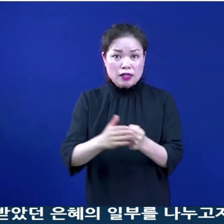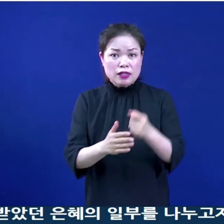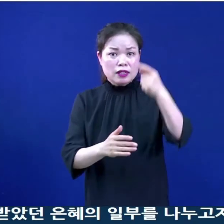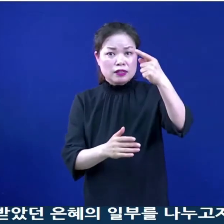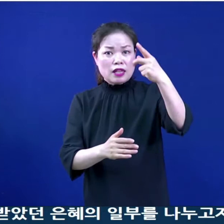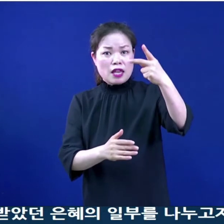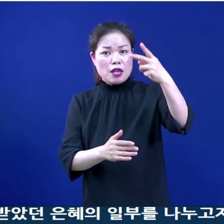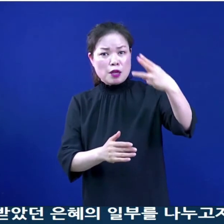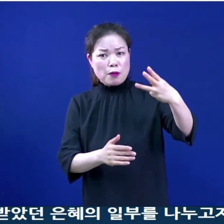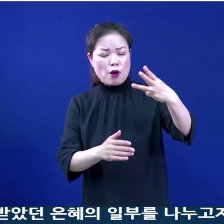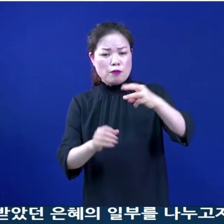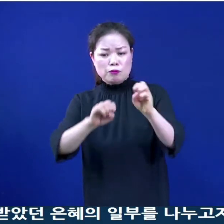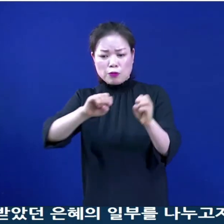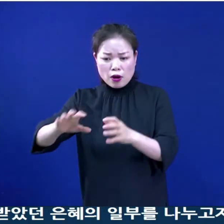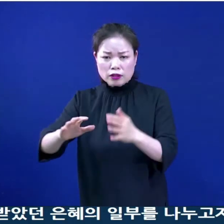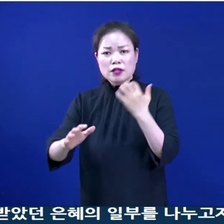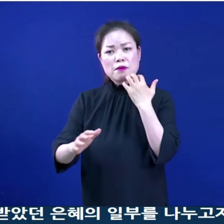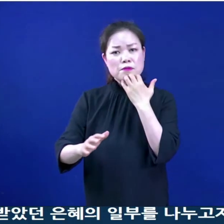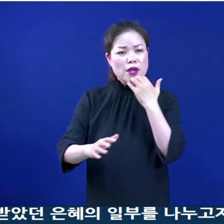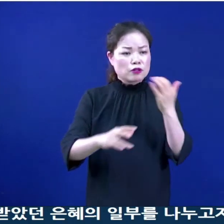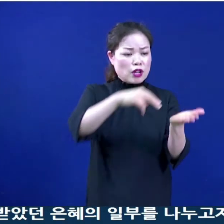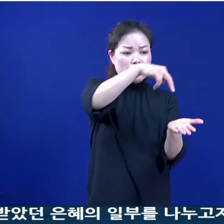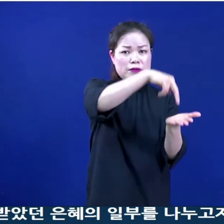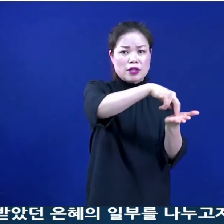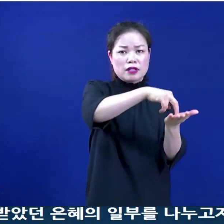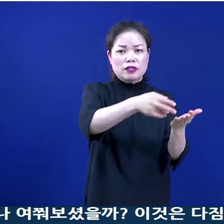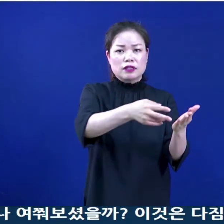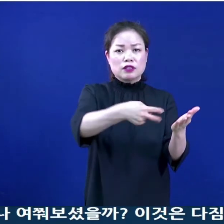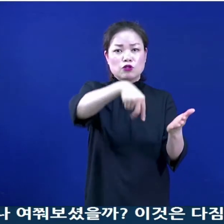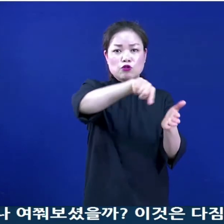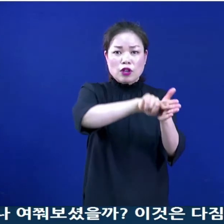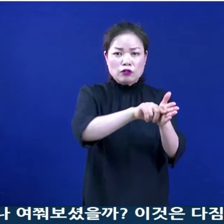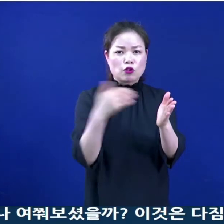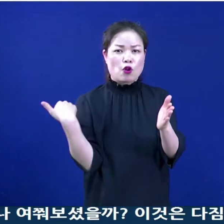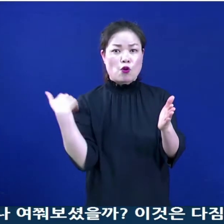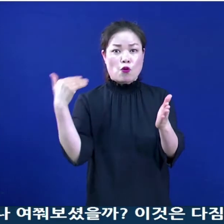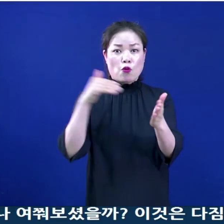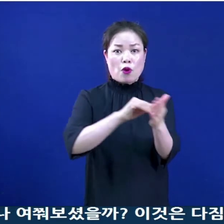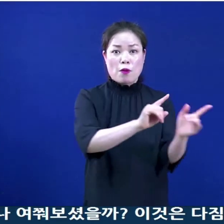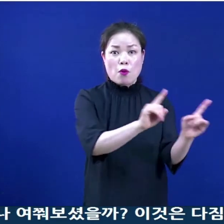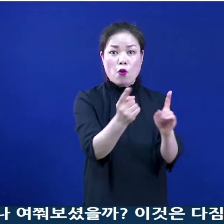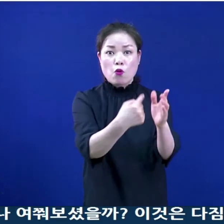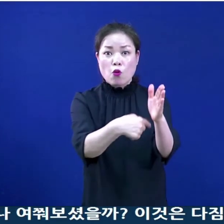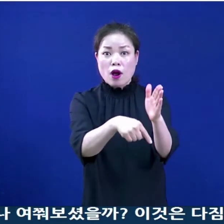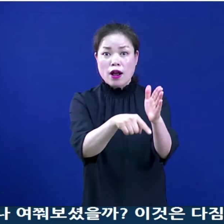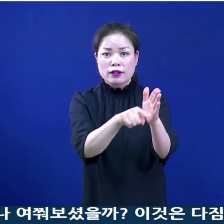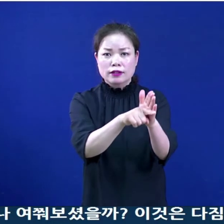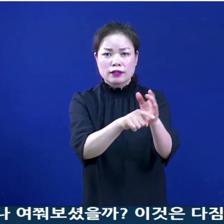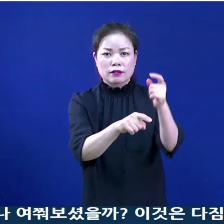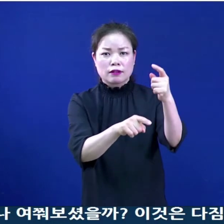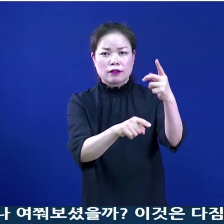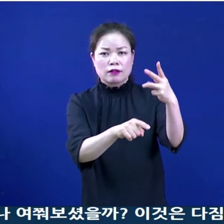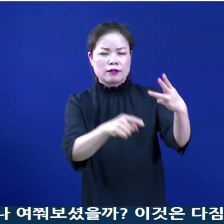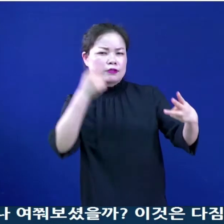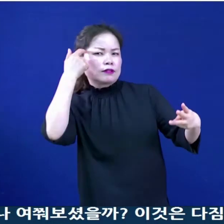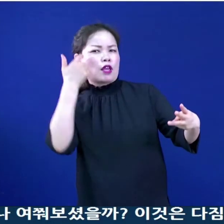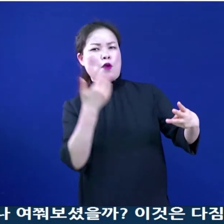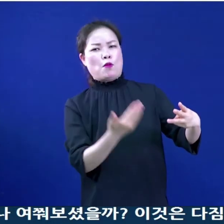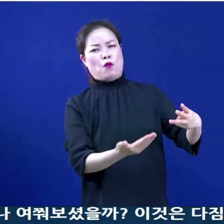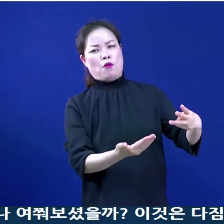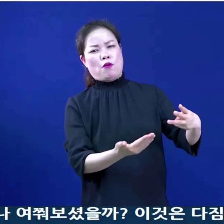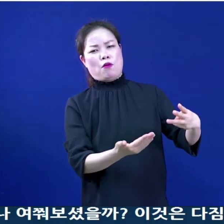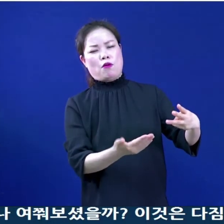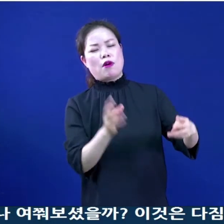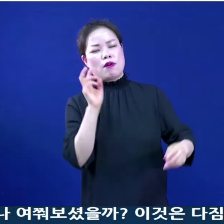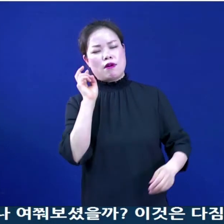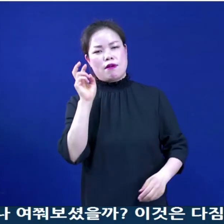3번 부인한 베드로를 세워주기 위해서, 베드로를 회복시키기 위해서 3번을 물어본 것이다. 이렇게 살펴볼